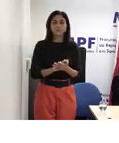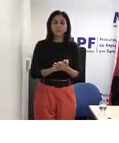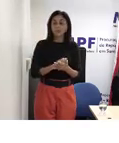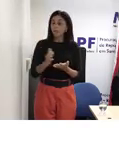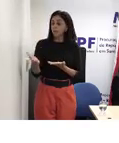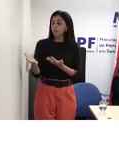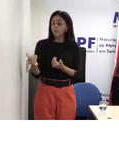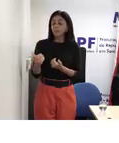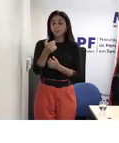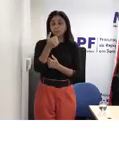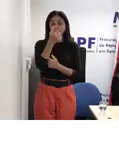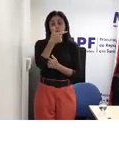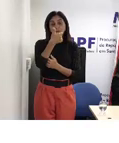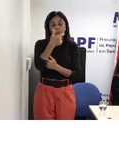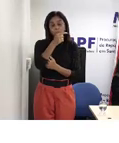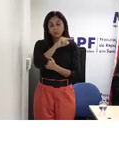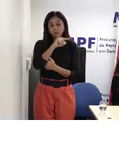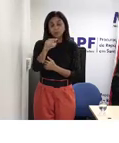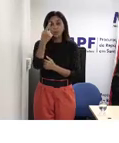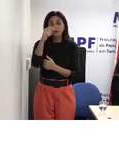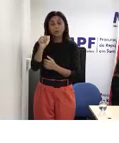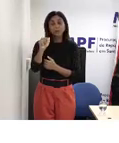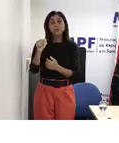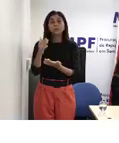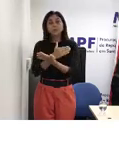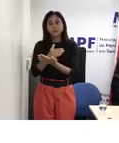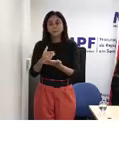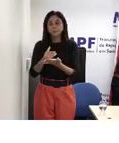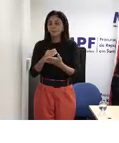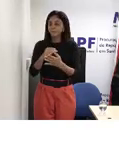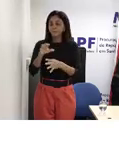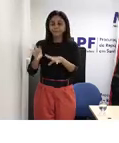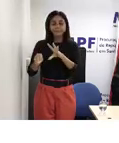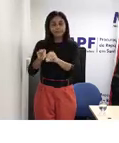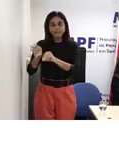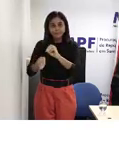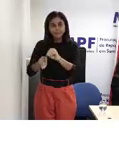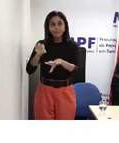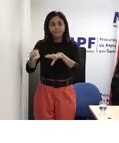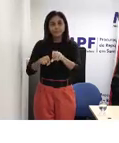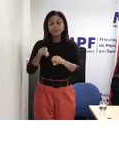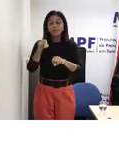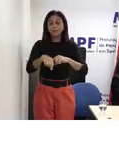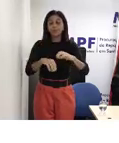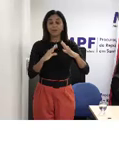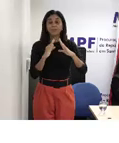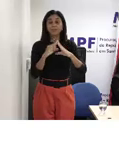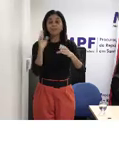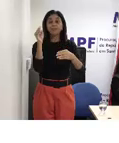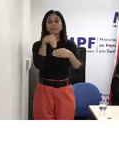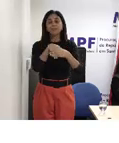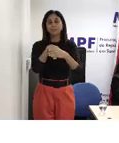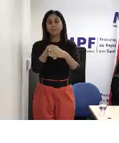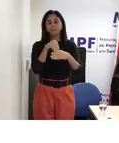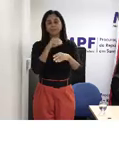anos e de 60 a 70% dos casos acontec dentro de casa e quando